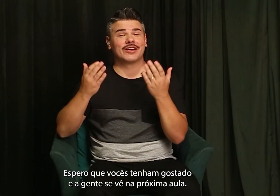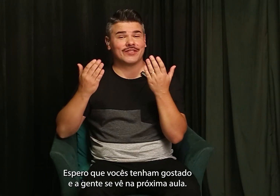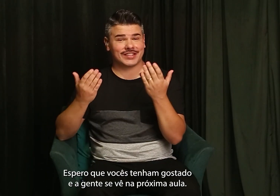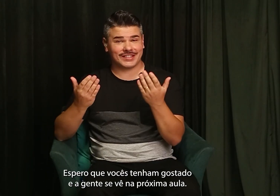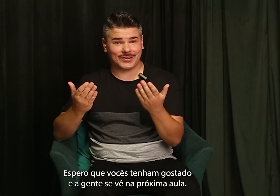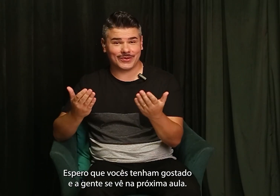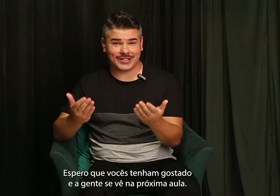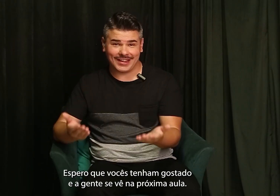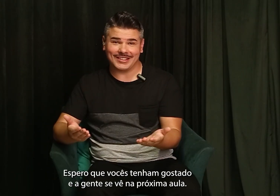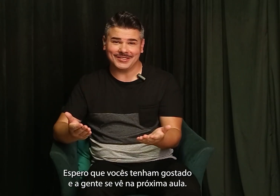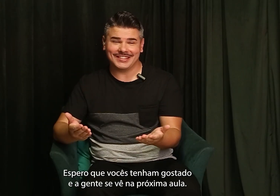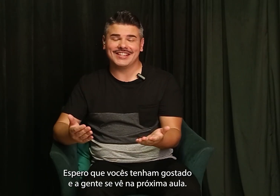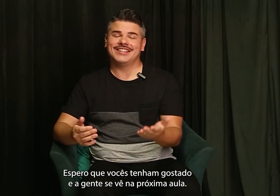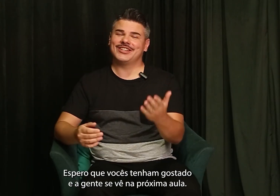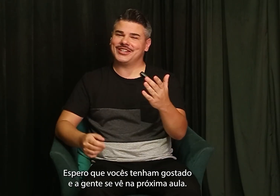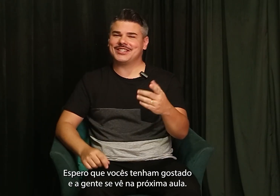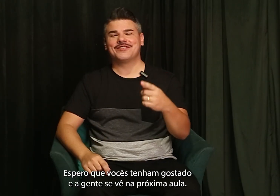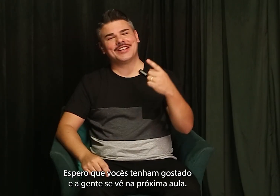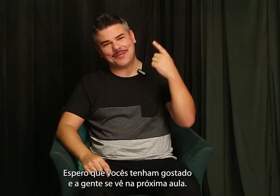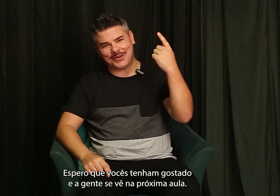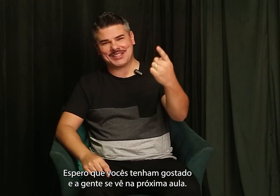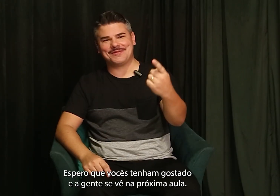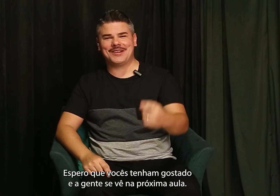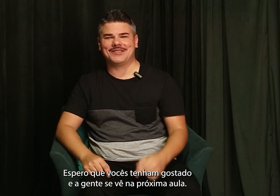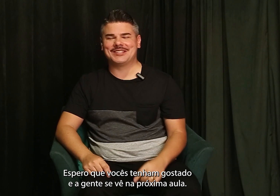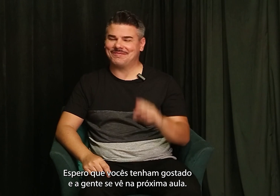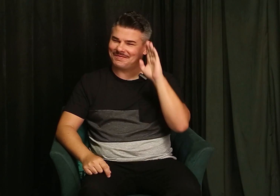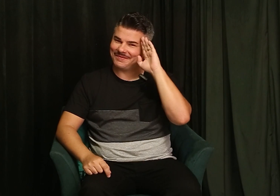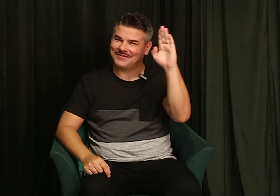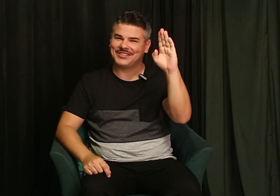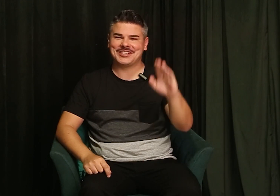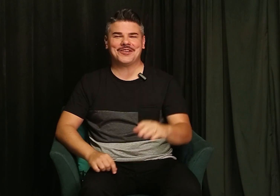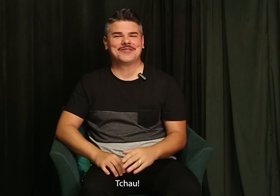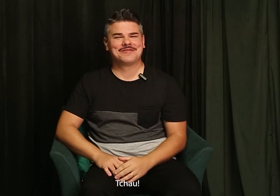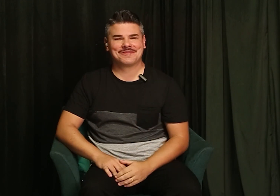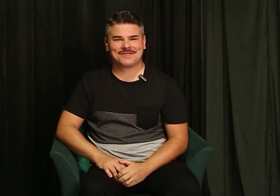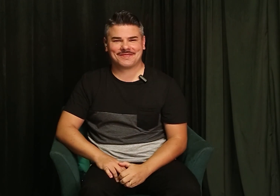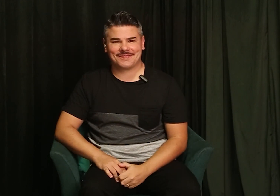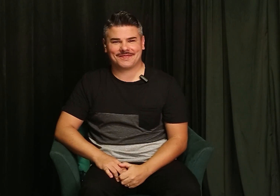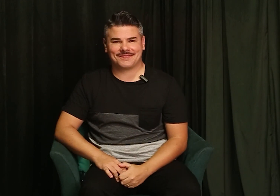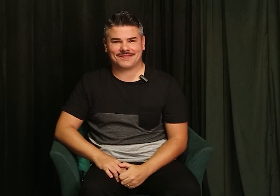Espero que vocês tenham gostado e a gente se vê na próxima aula. Tchau!